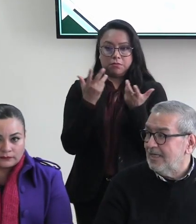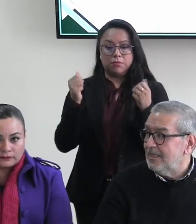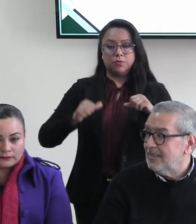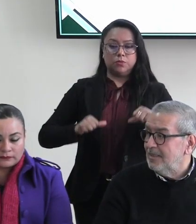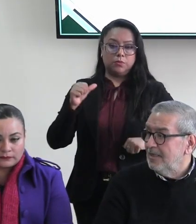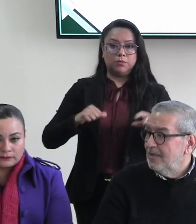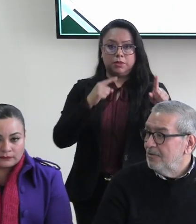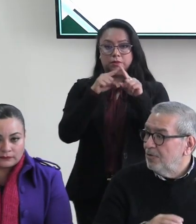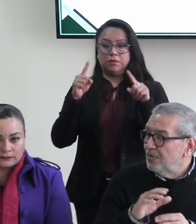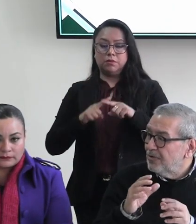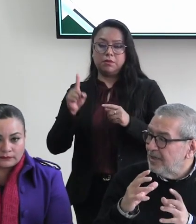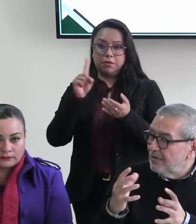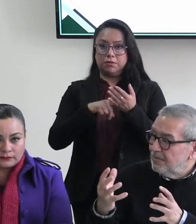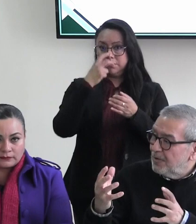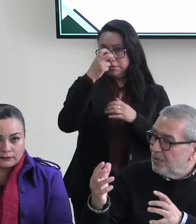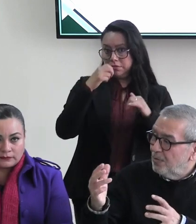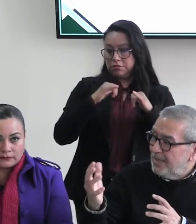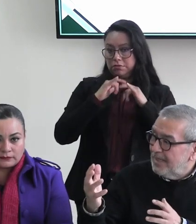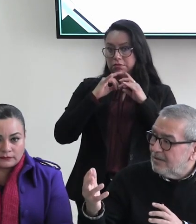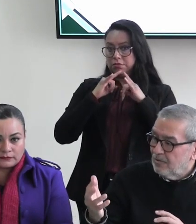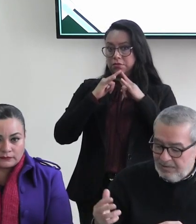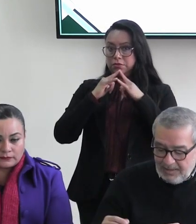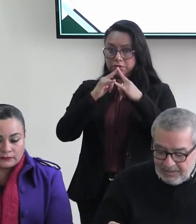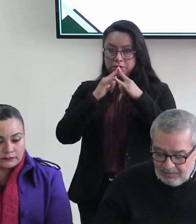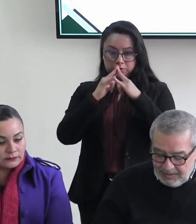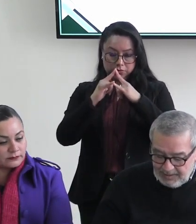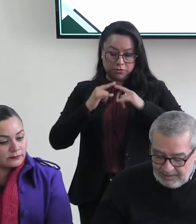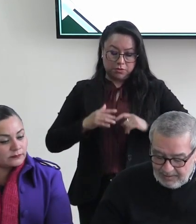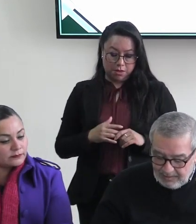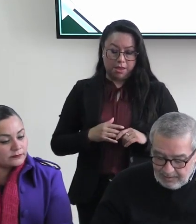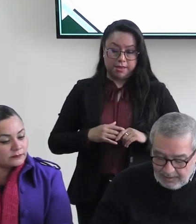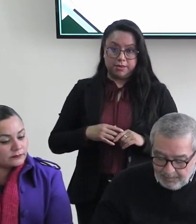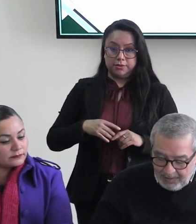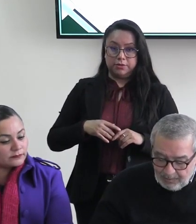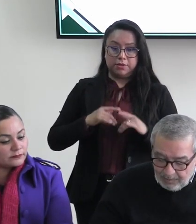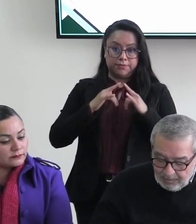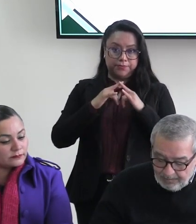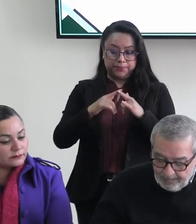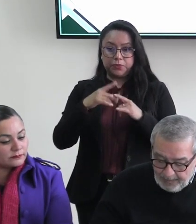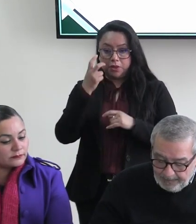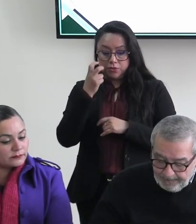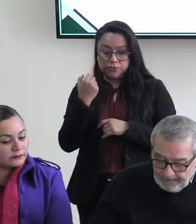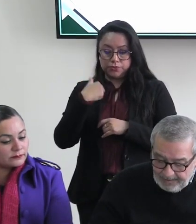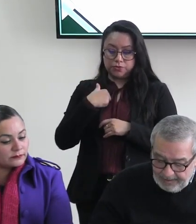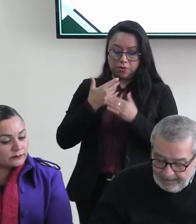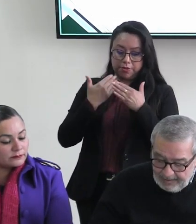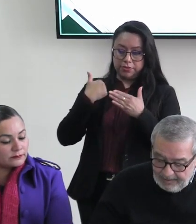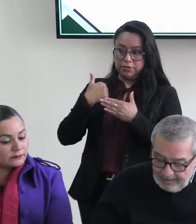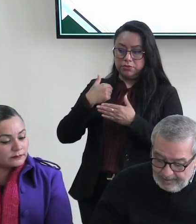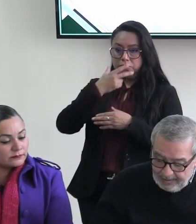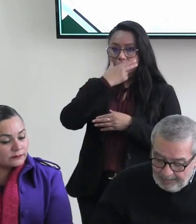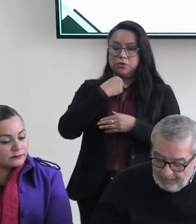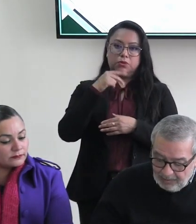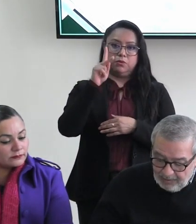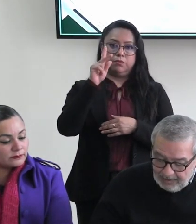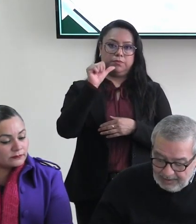en ese tianguis. Lo quiero combinar con esto que Pablo